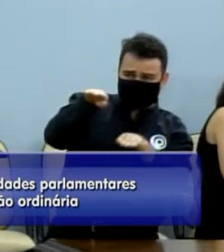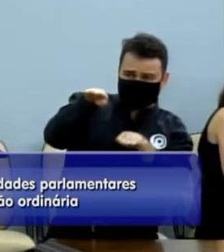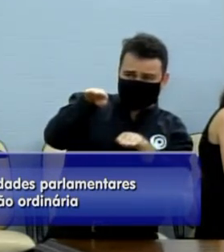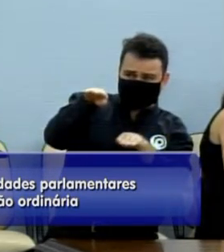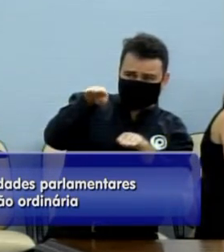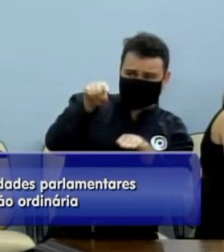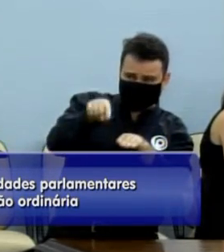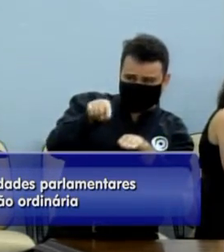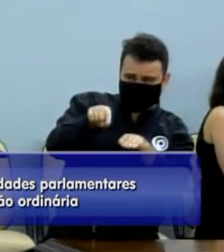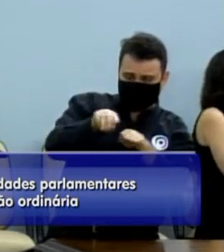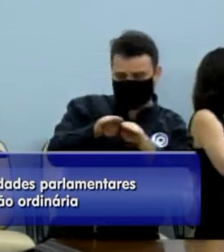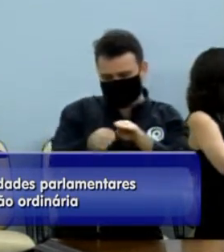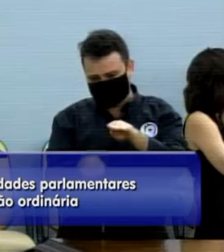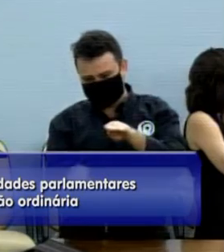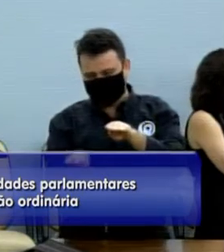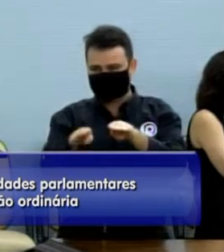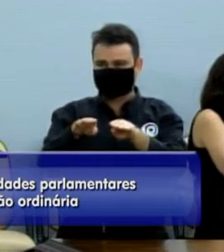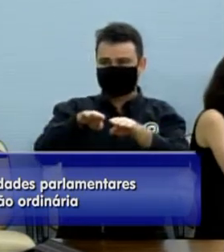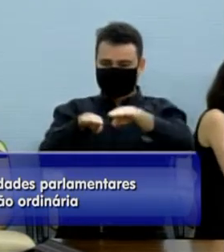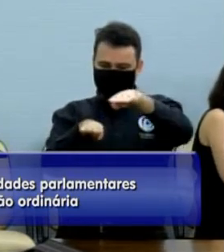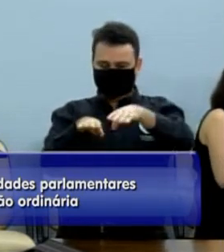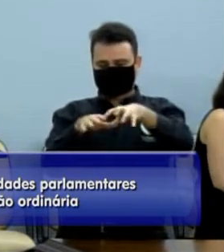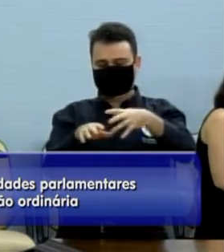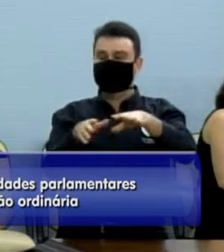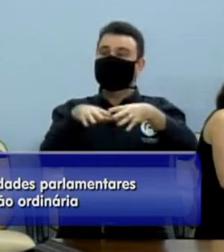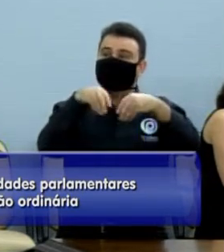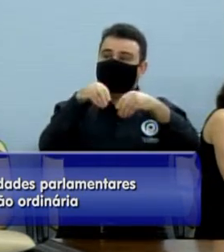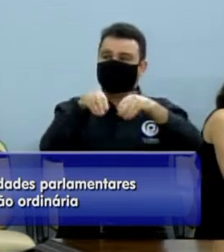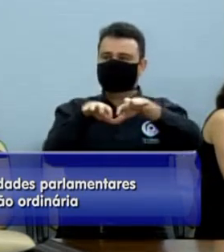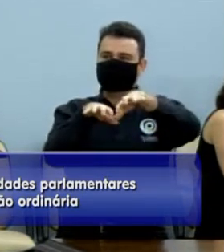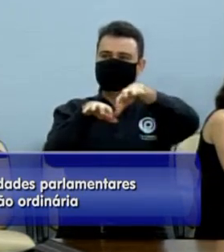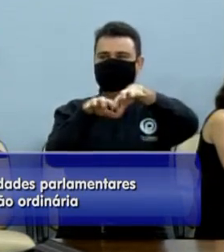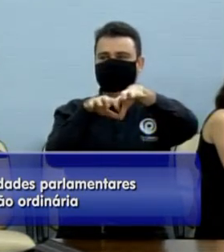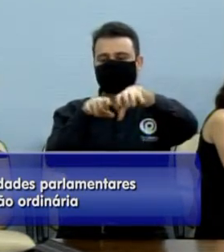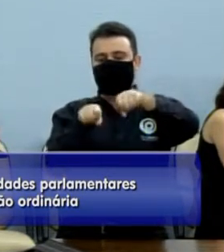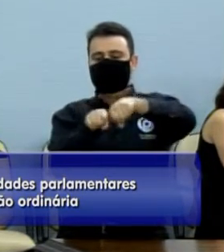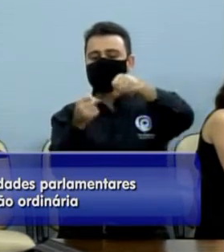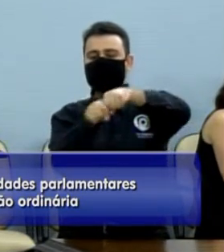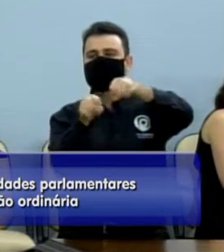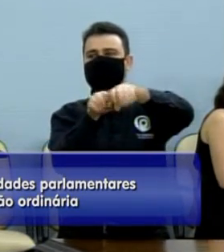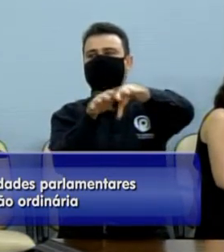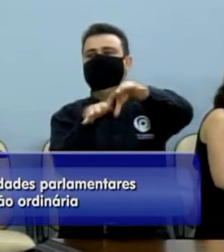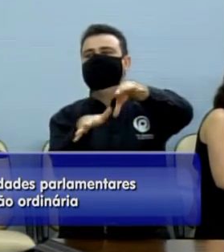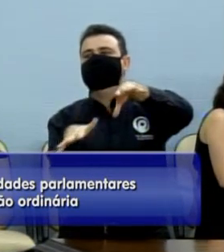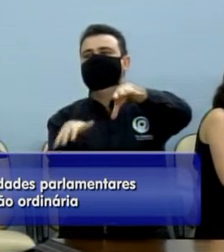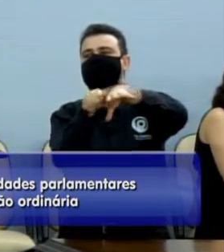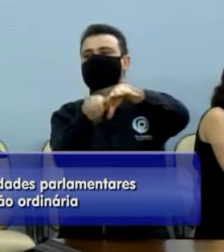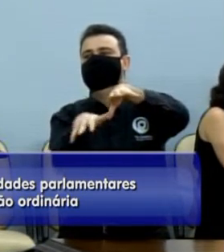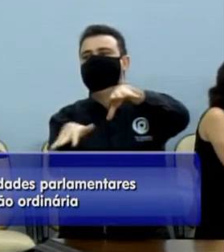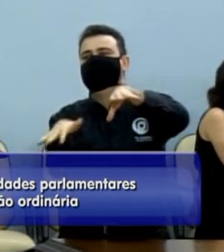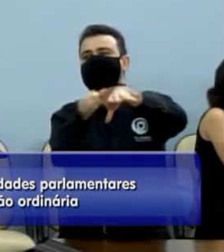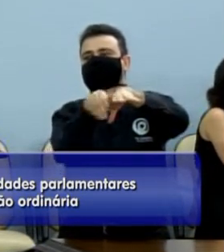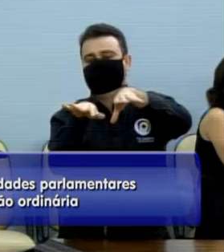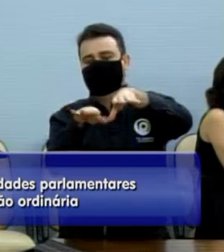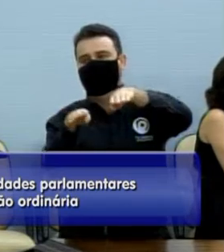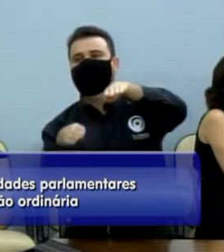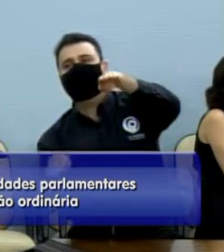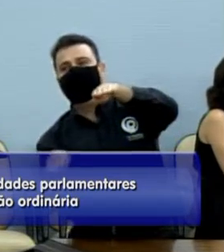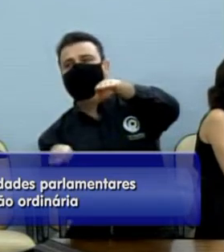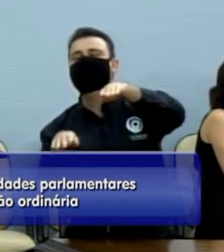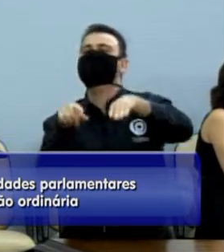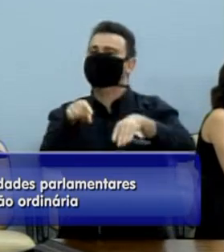estava aumentando, a terra começa a ceder, e aí a gente entra, então, portanto, com essa